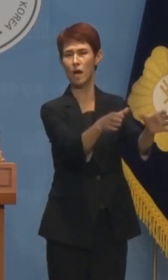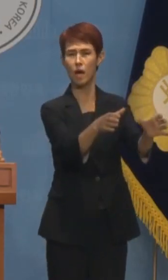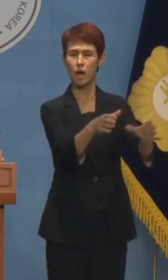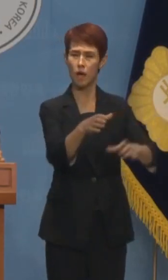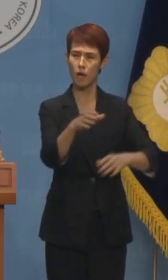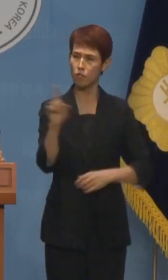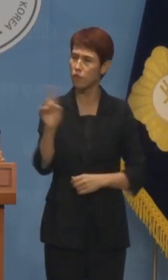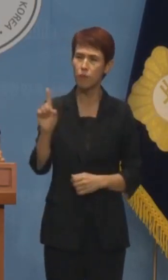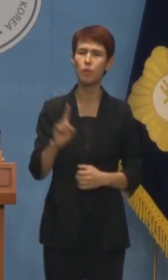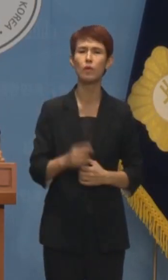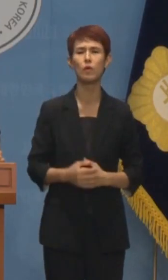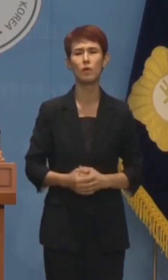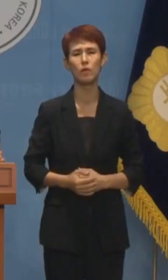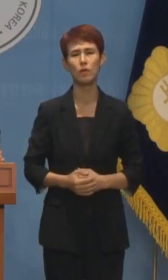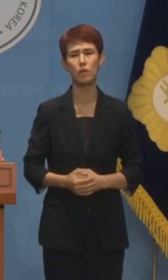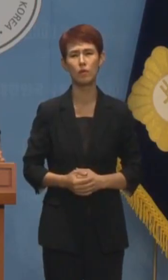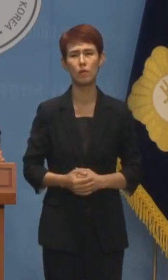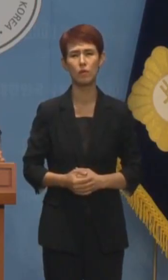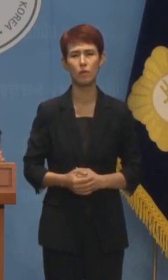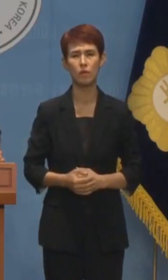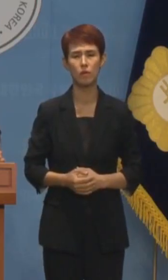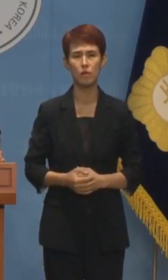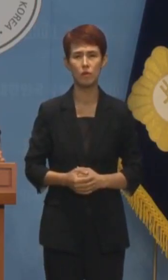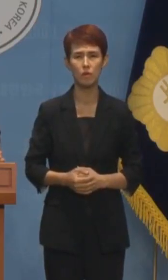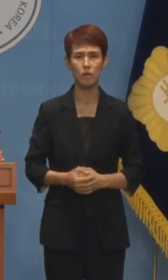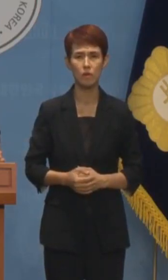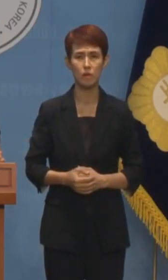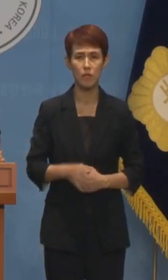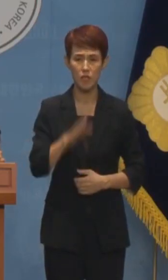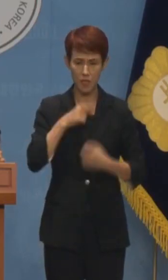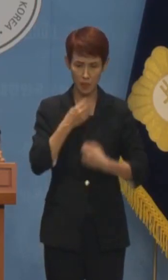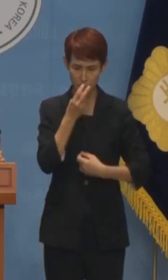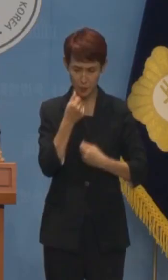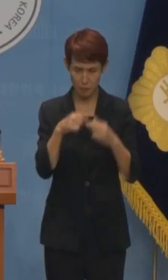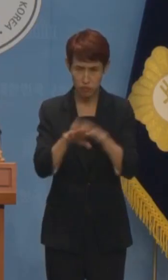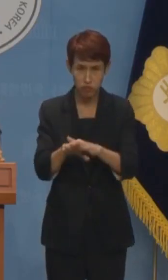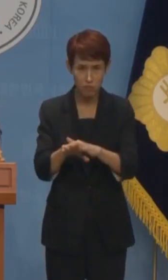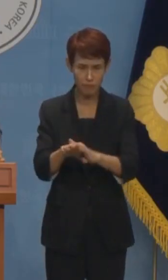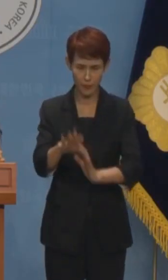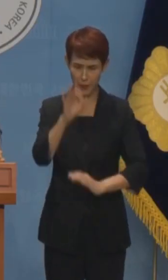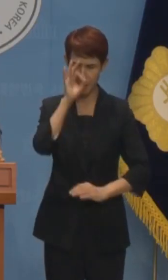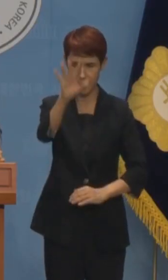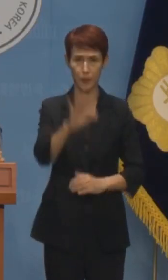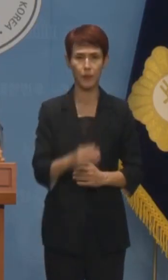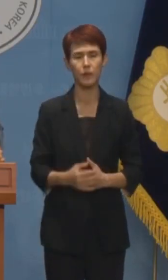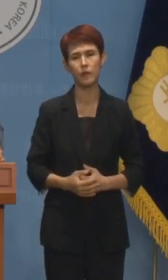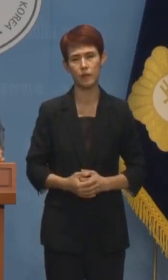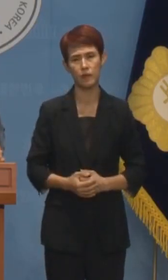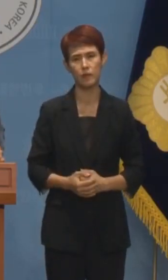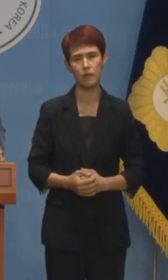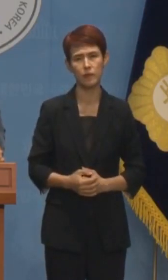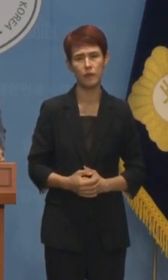씌우는 것으로 진실을 덮을 수 있다라고 생각하면 오산입니다.